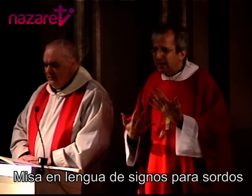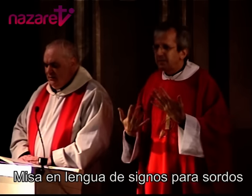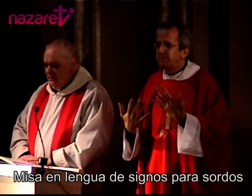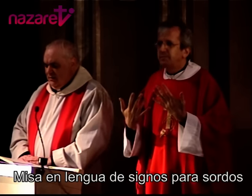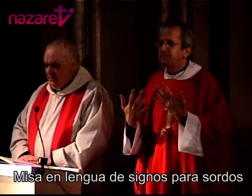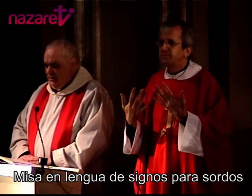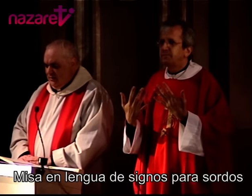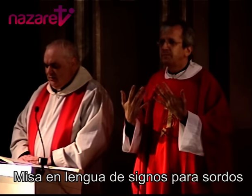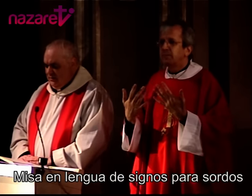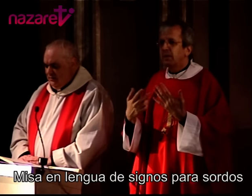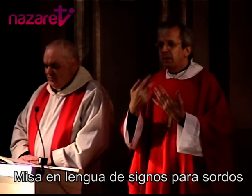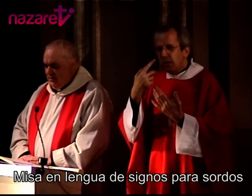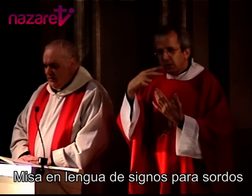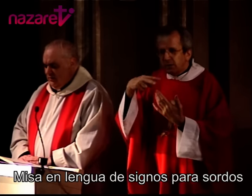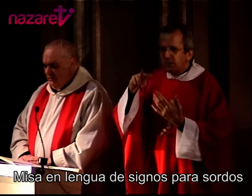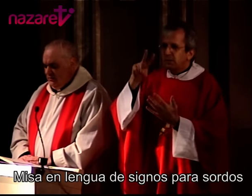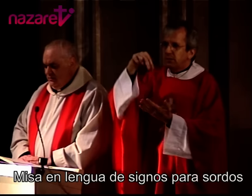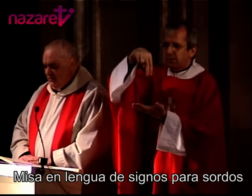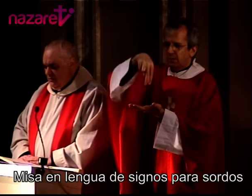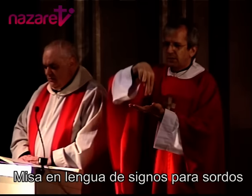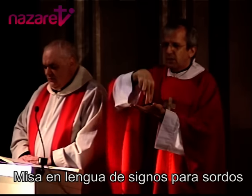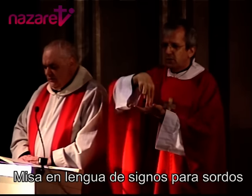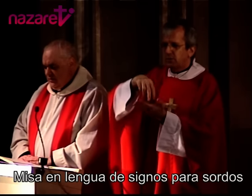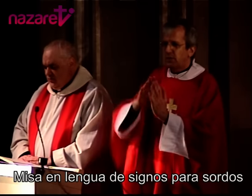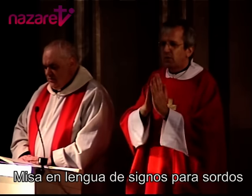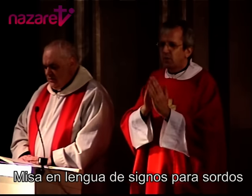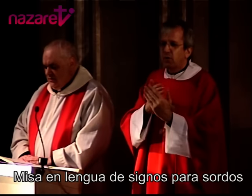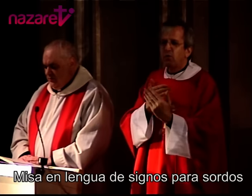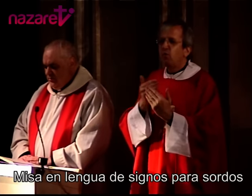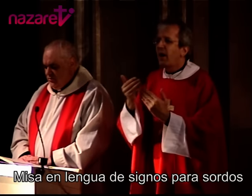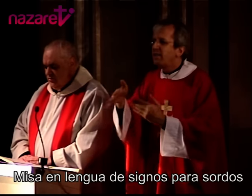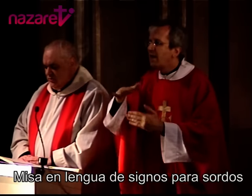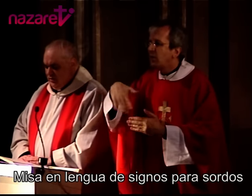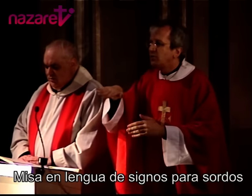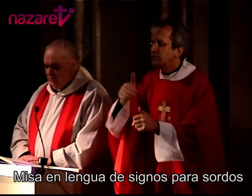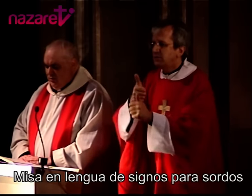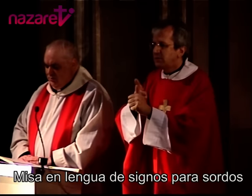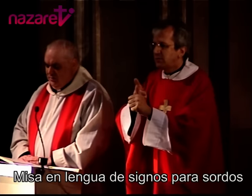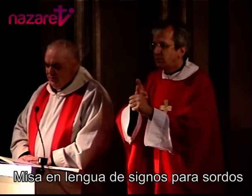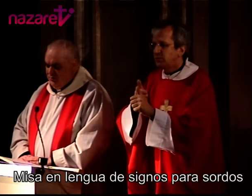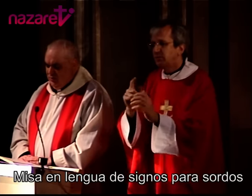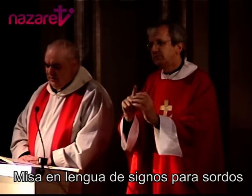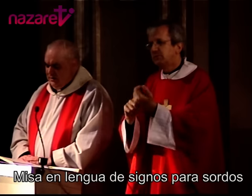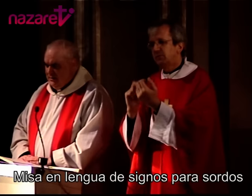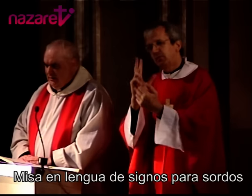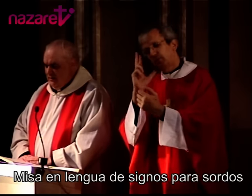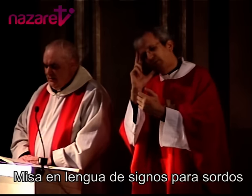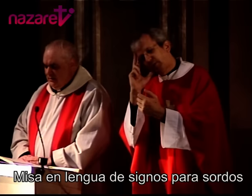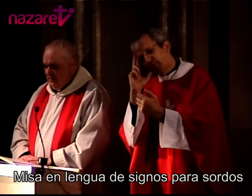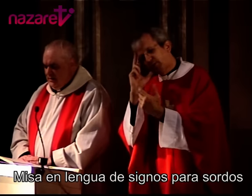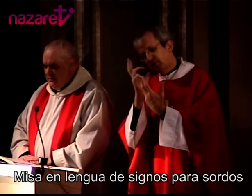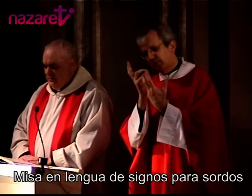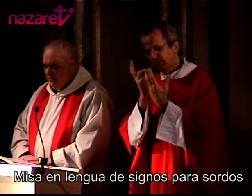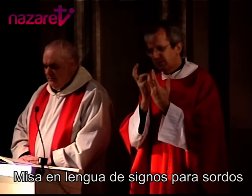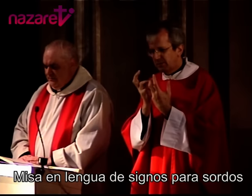sangre. Y levantándose de la oración, fue hacia sus discípulos, los encontró dormidos por la tristeza